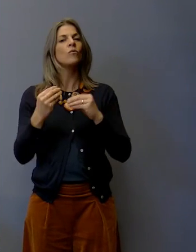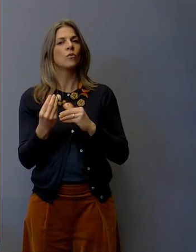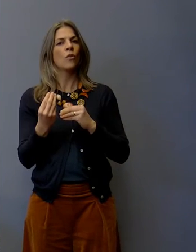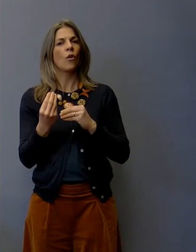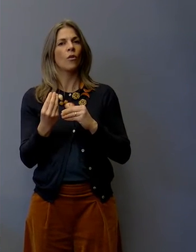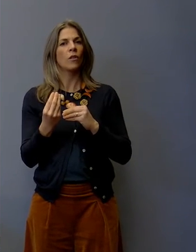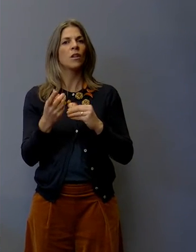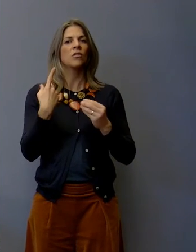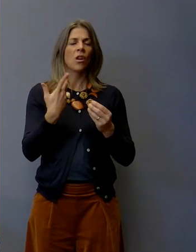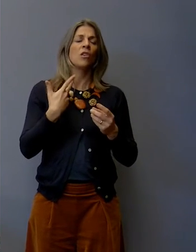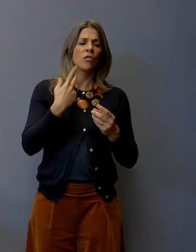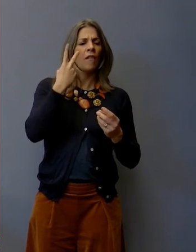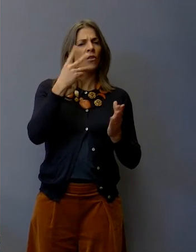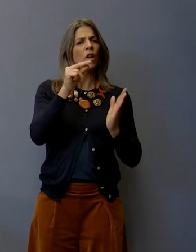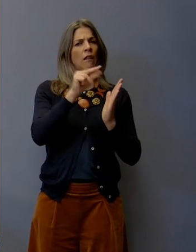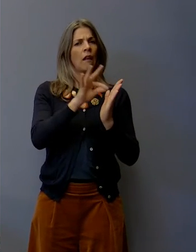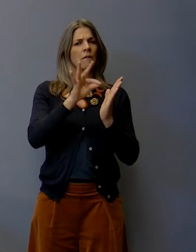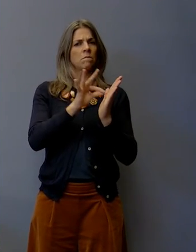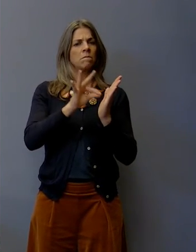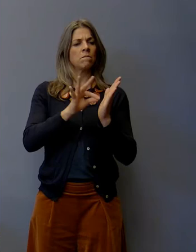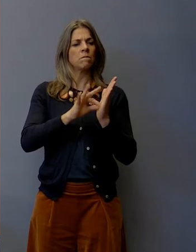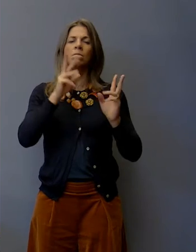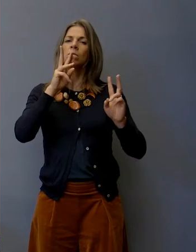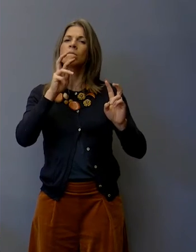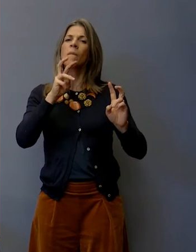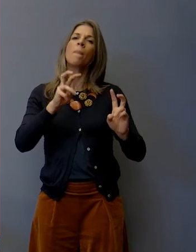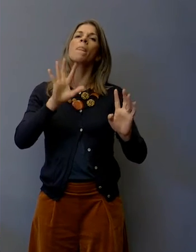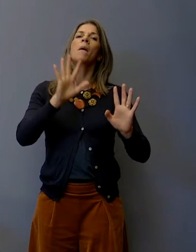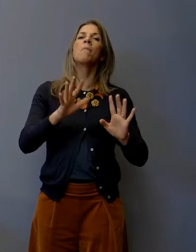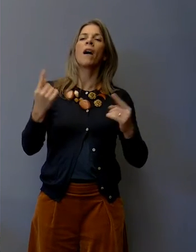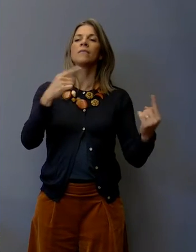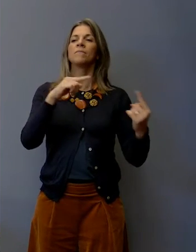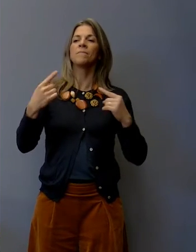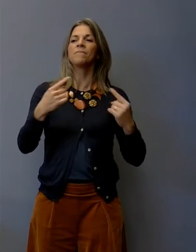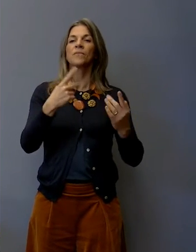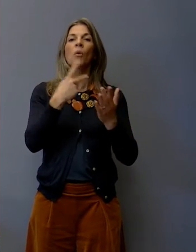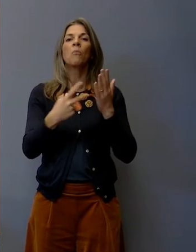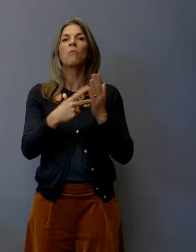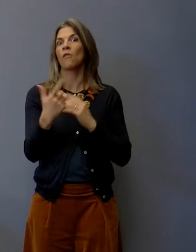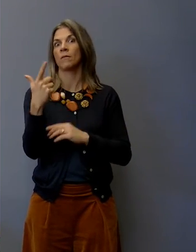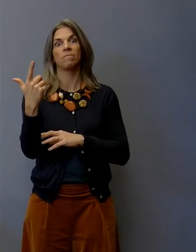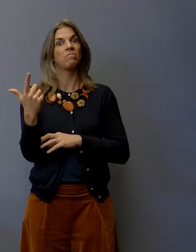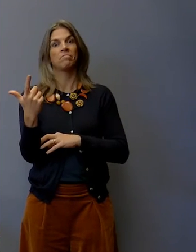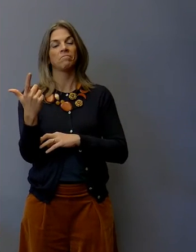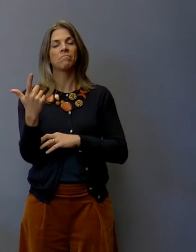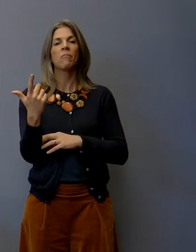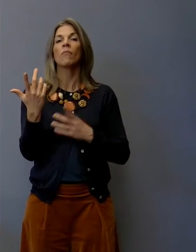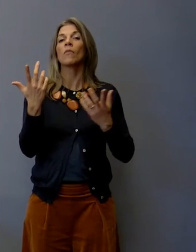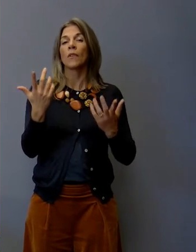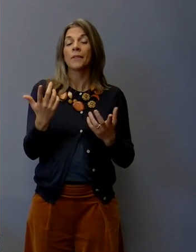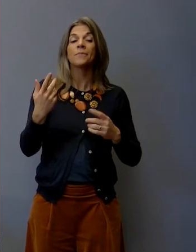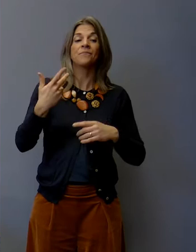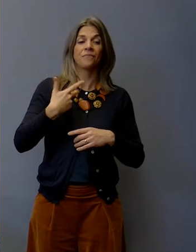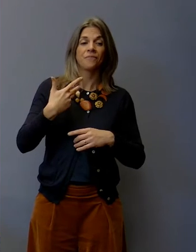dati statistici e per nulla riscontrati obiettivamente esiste pertanto o è pressoché nulla una